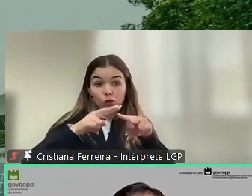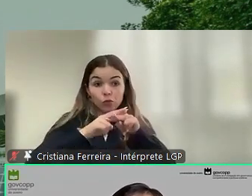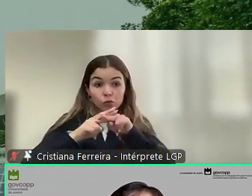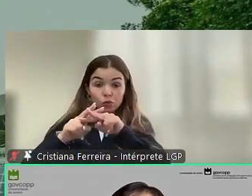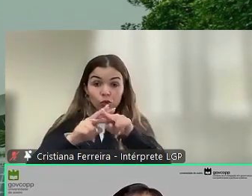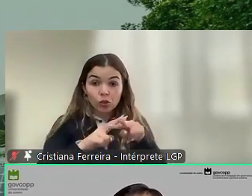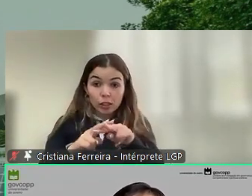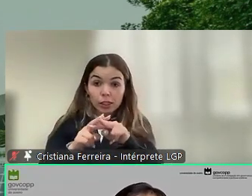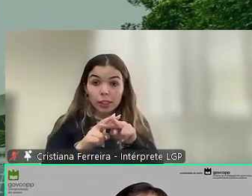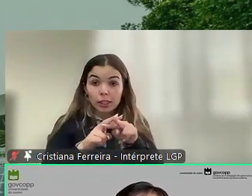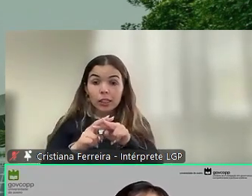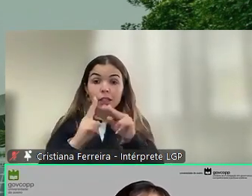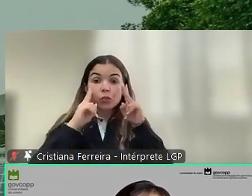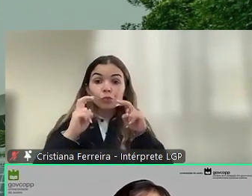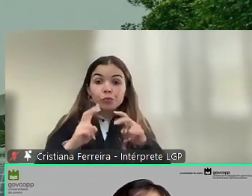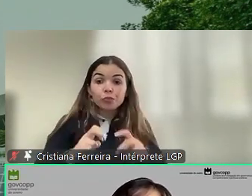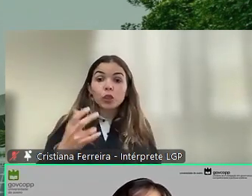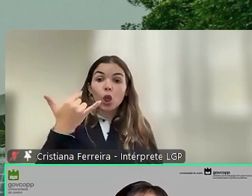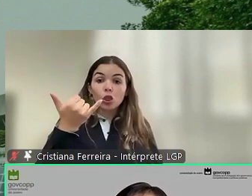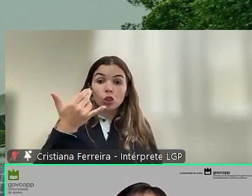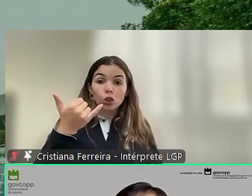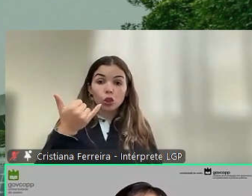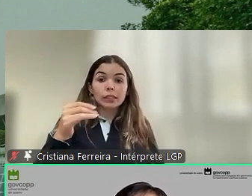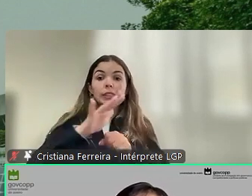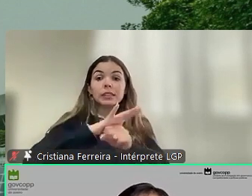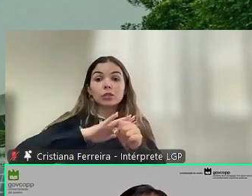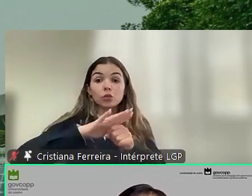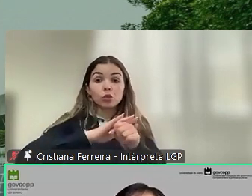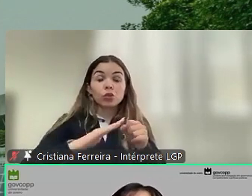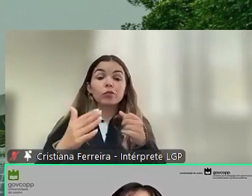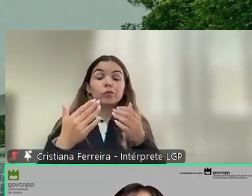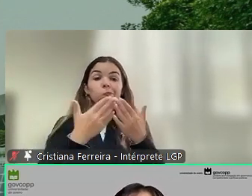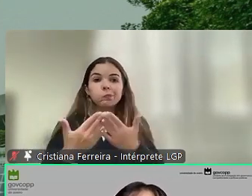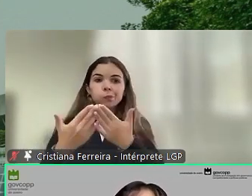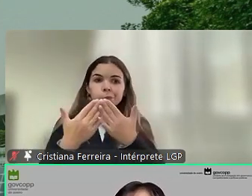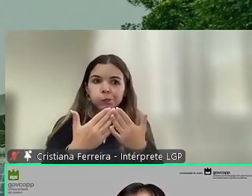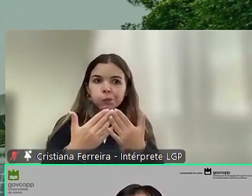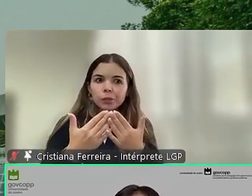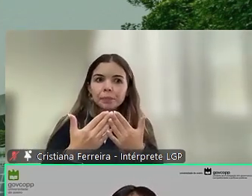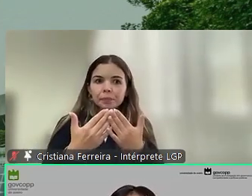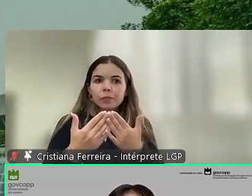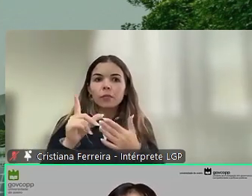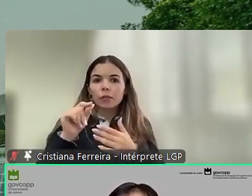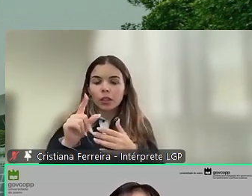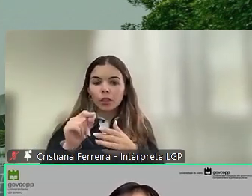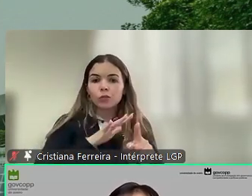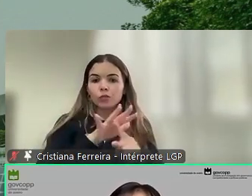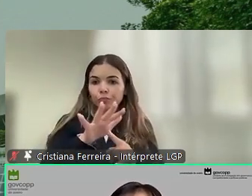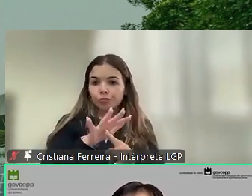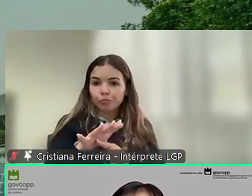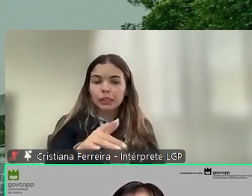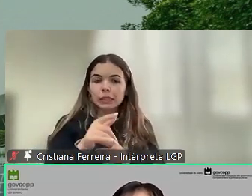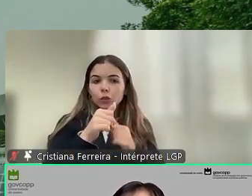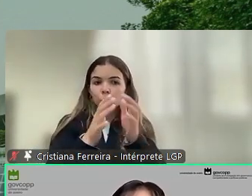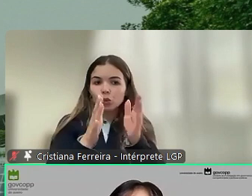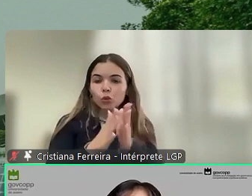enquadrar a nossa investigação, 12 casos de estudo, e analisámos os conteúdos da participação pública e das contribuições das ERAs, para tentar perceber